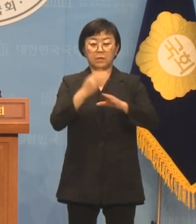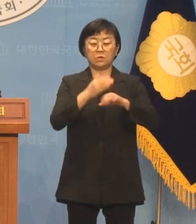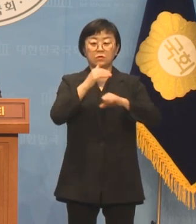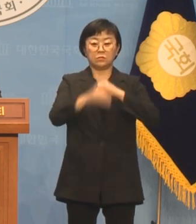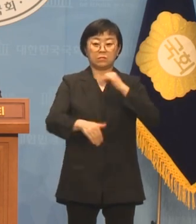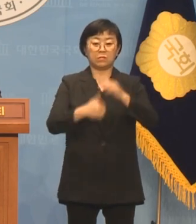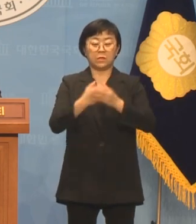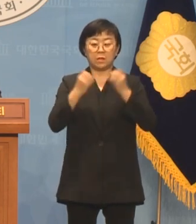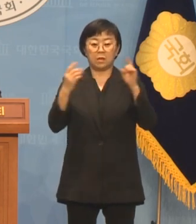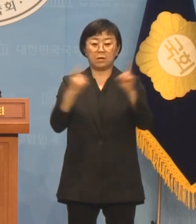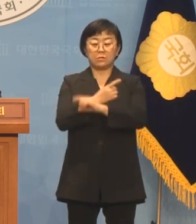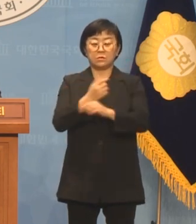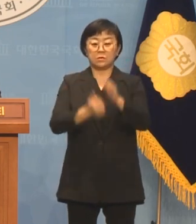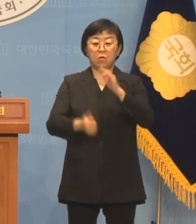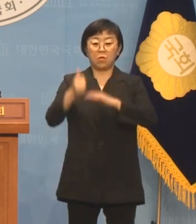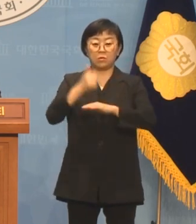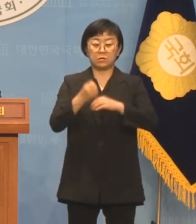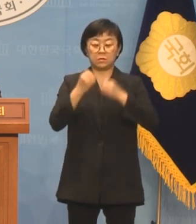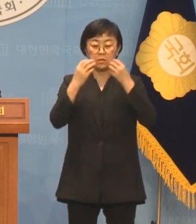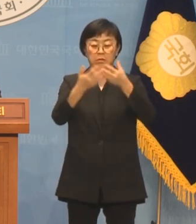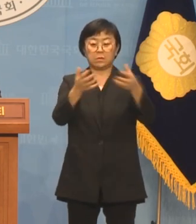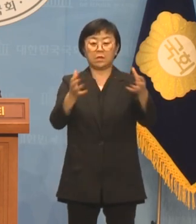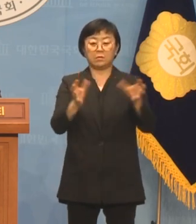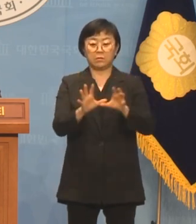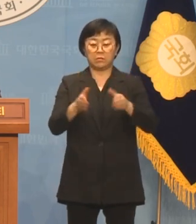민주주의와 개혁이 성공하는 새로운 당이